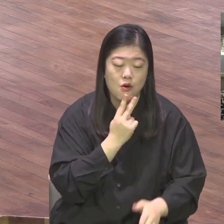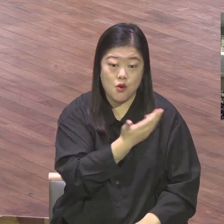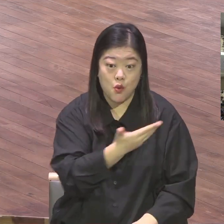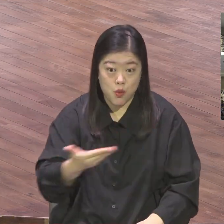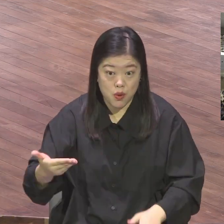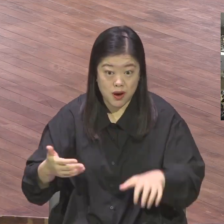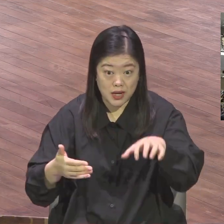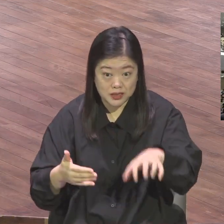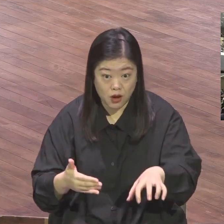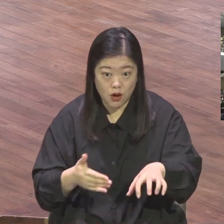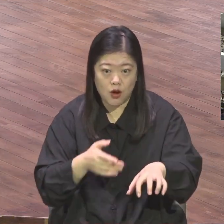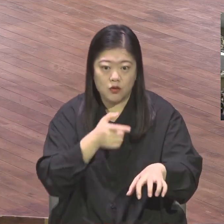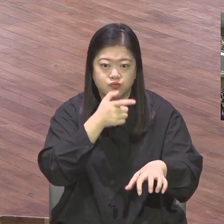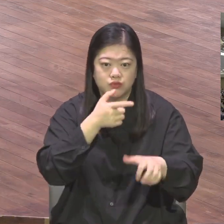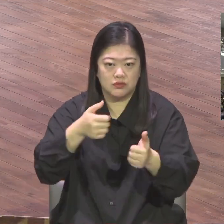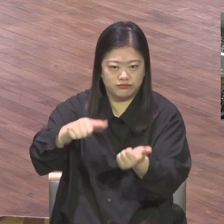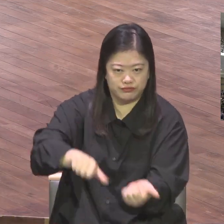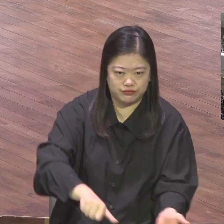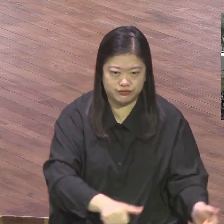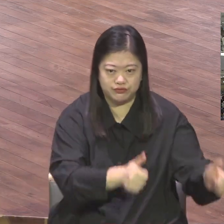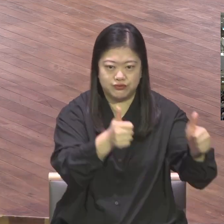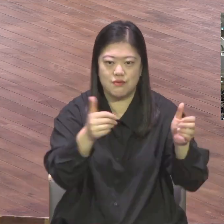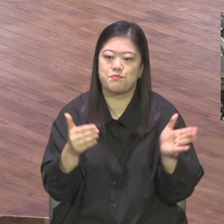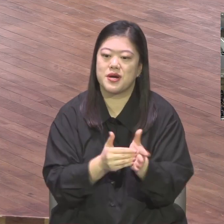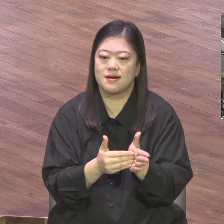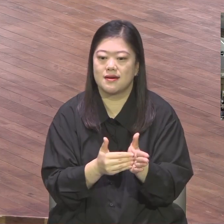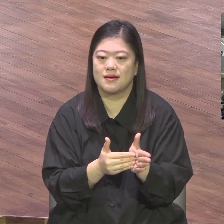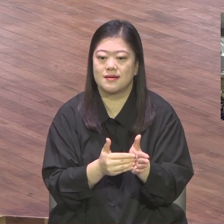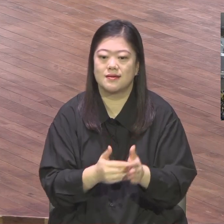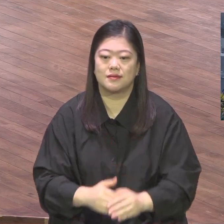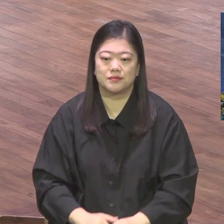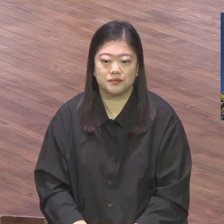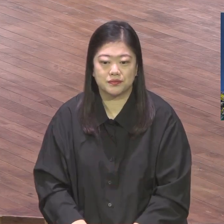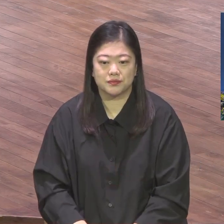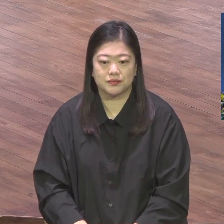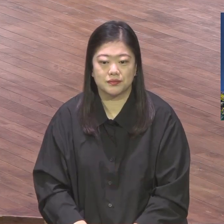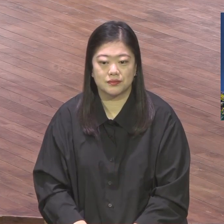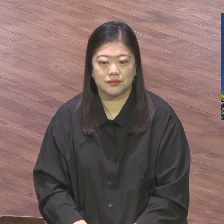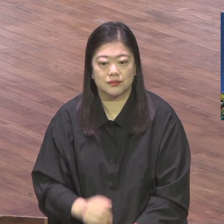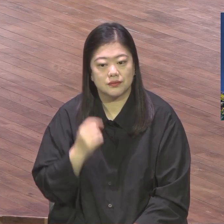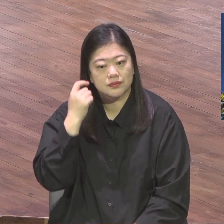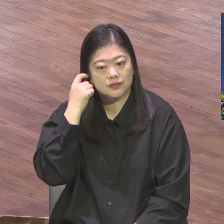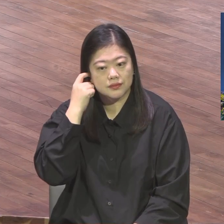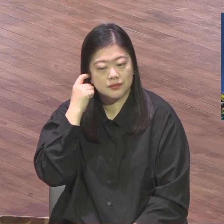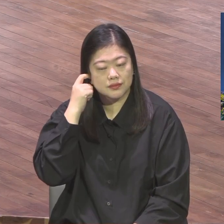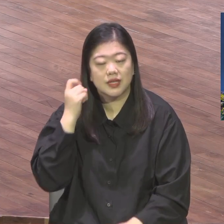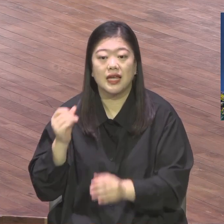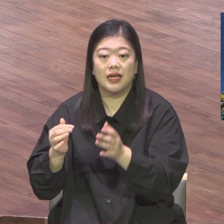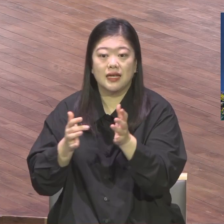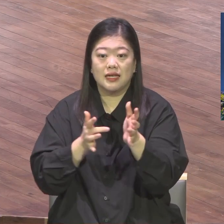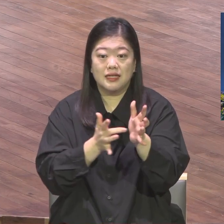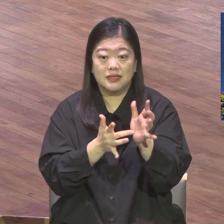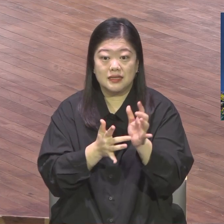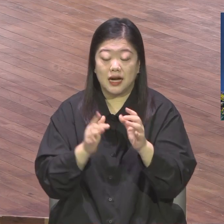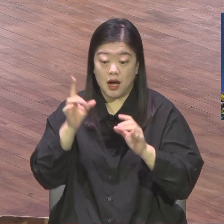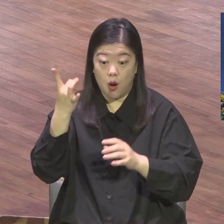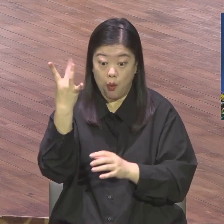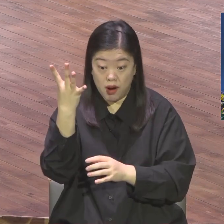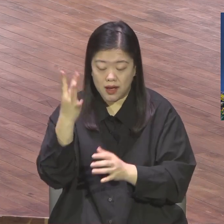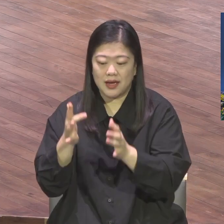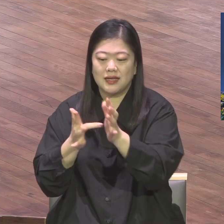받으시고, 예수님이 하나님의 아들이시며 그리스도라는 복음의 최초 증인이었던 세례